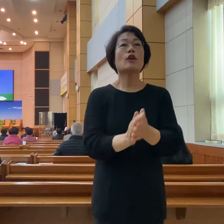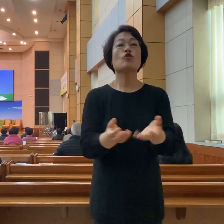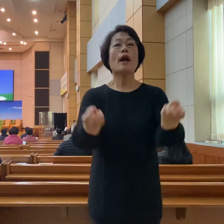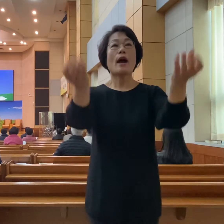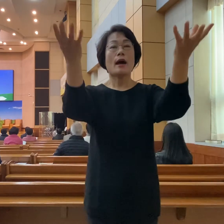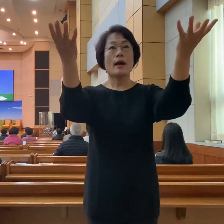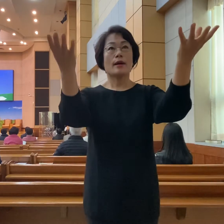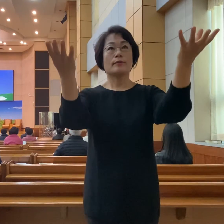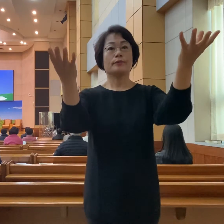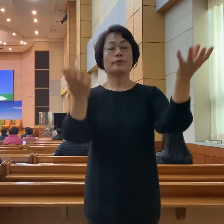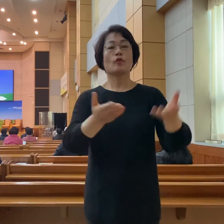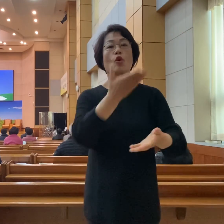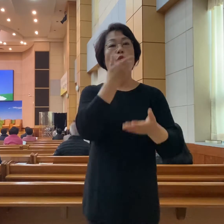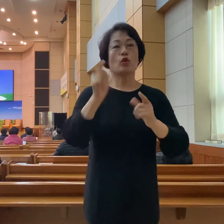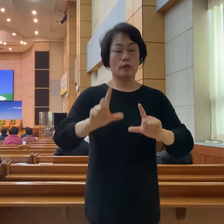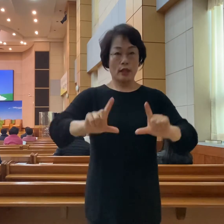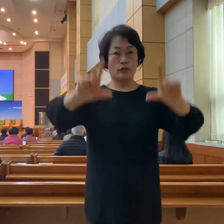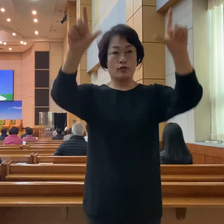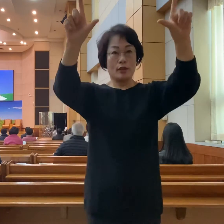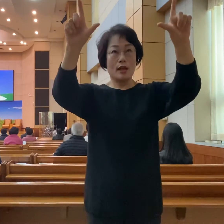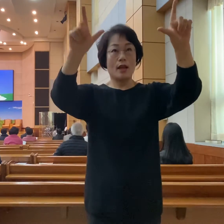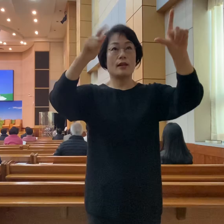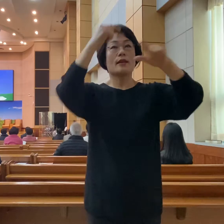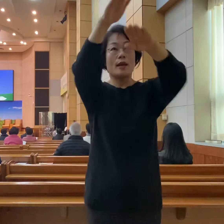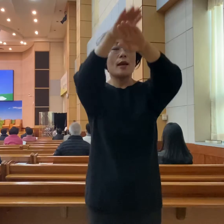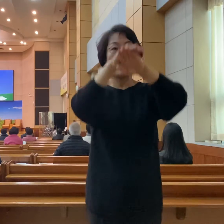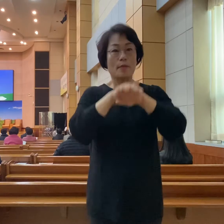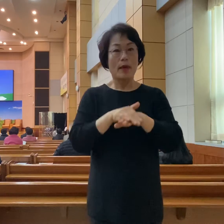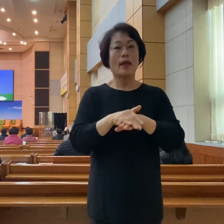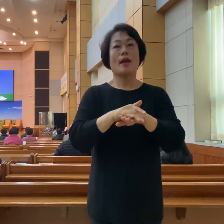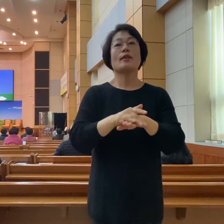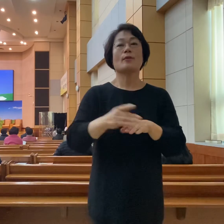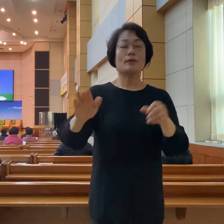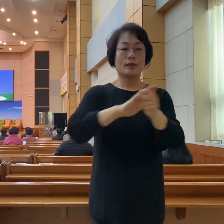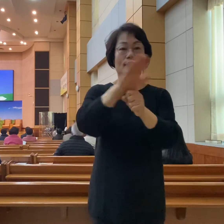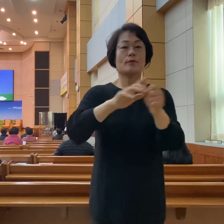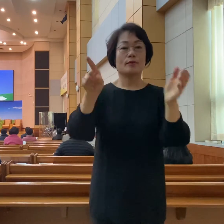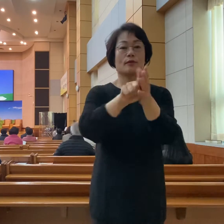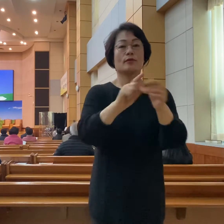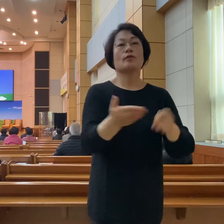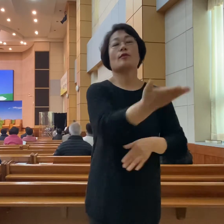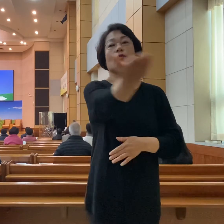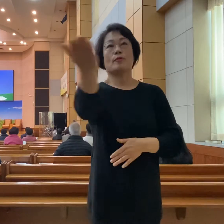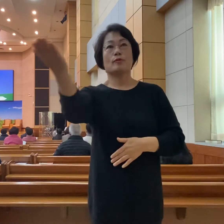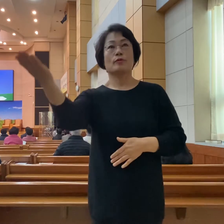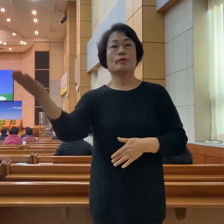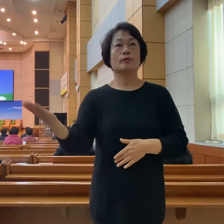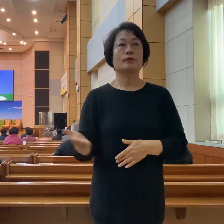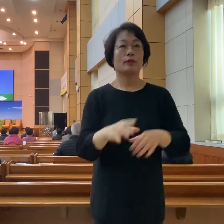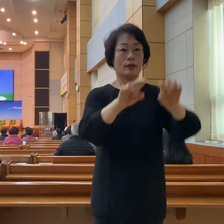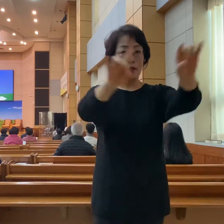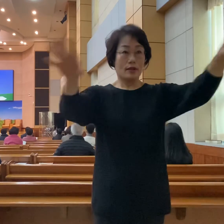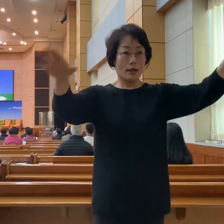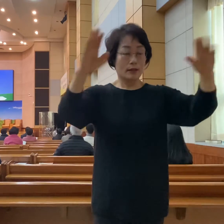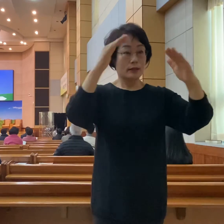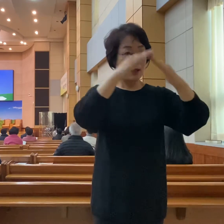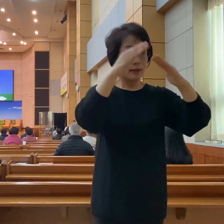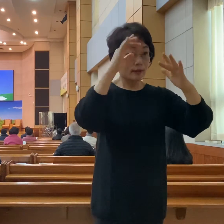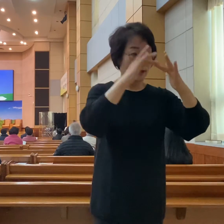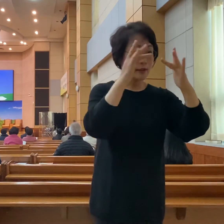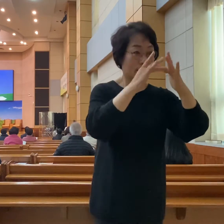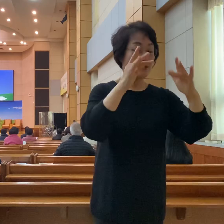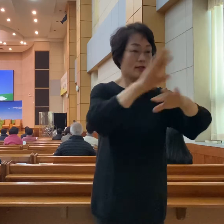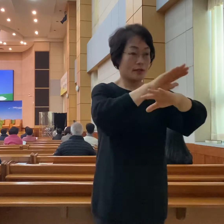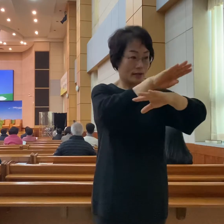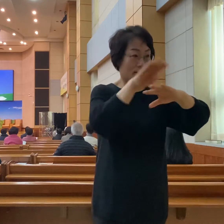할렐루야. 복된 주의 날 예배의 자리에 나오신 사랑하는 성도 여러분, 각자의 처소에서,